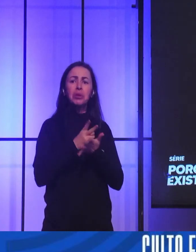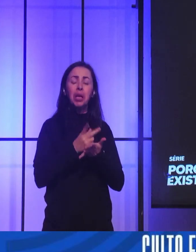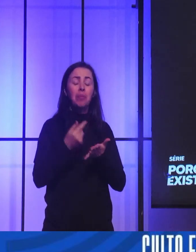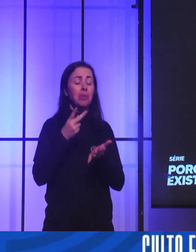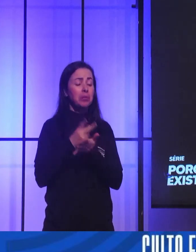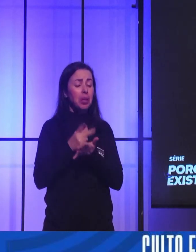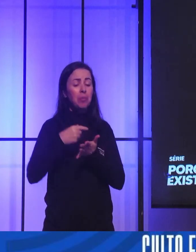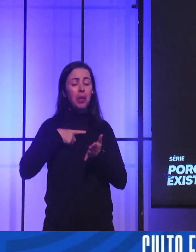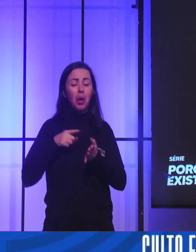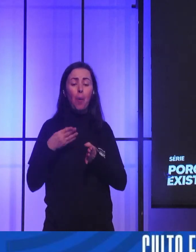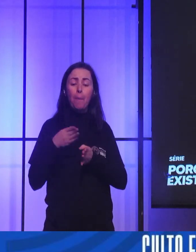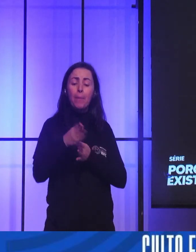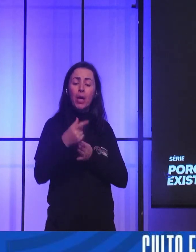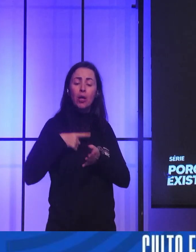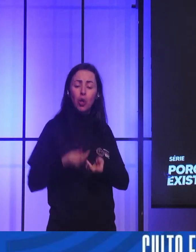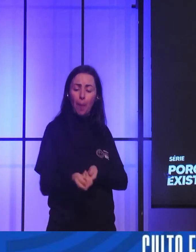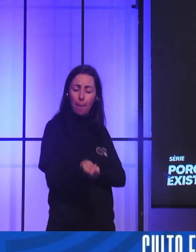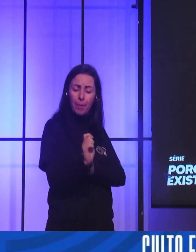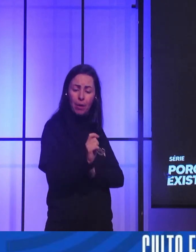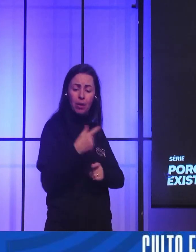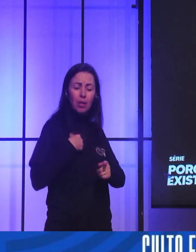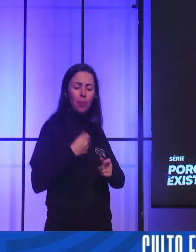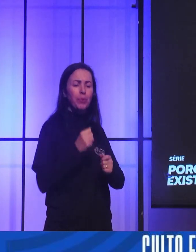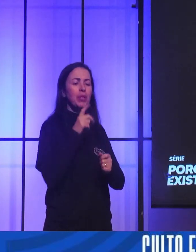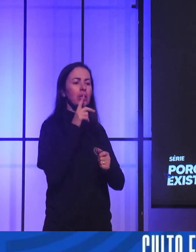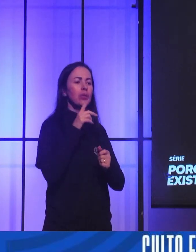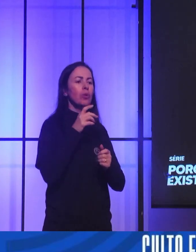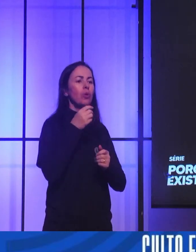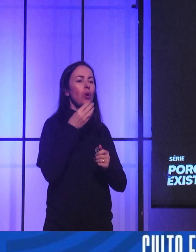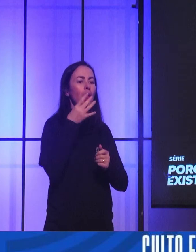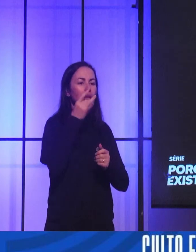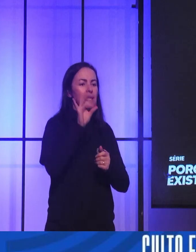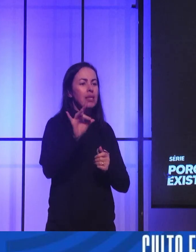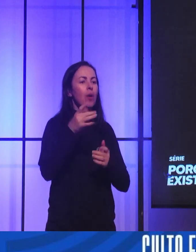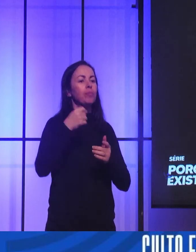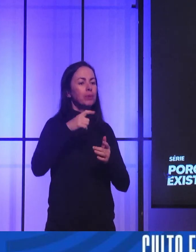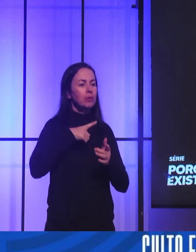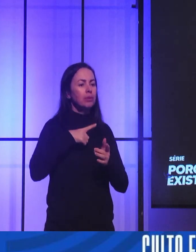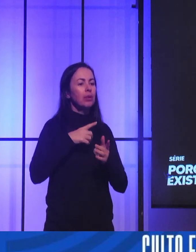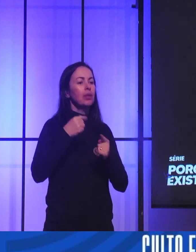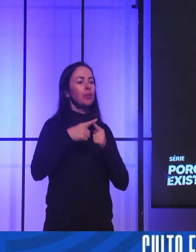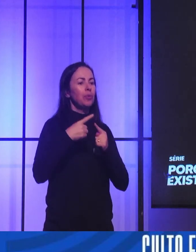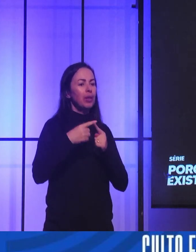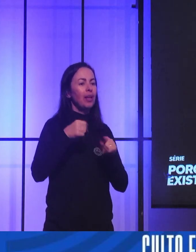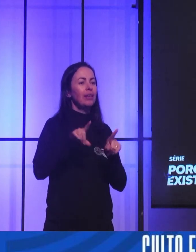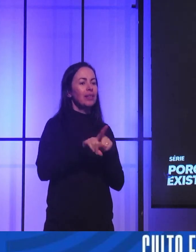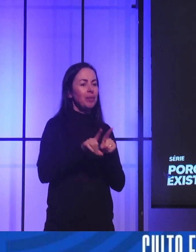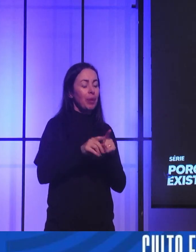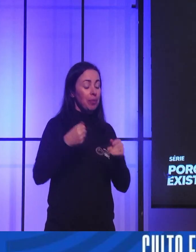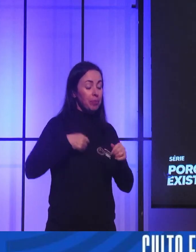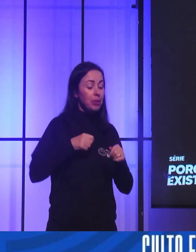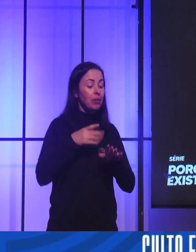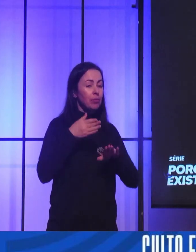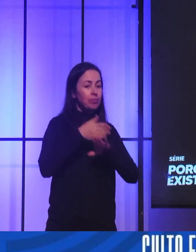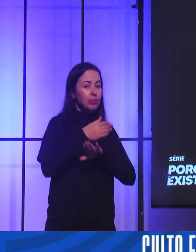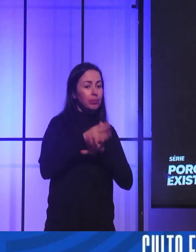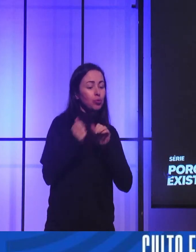peixe. Porque eles conseguiam conviver em um ambiente salgado sem que o sal se tornasse parte